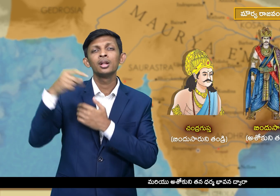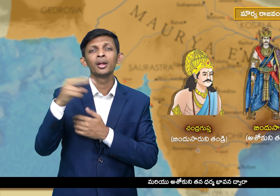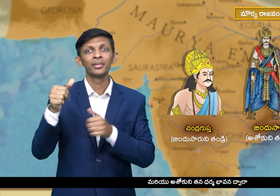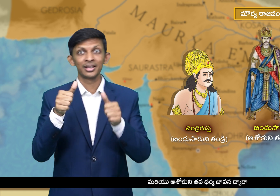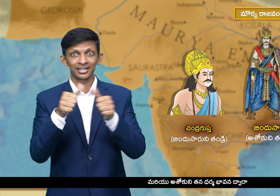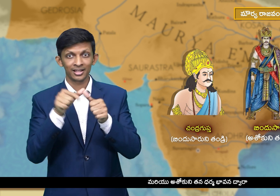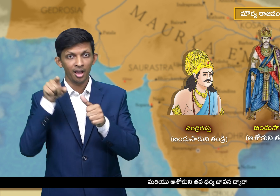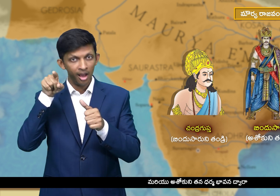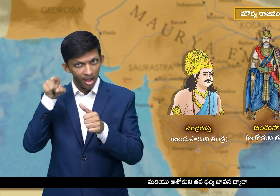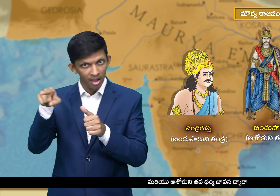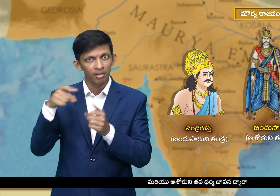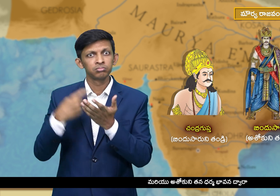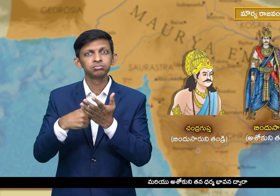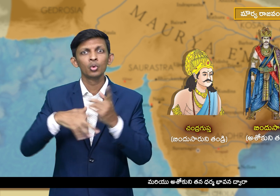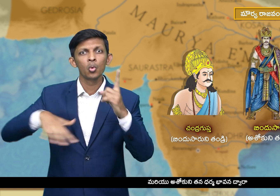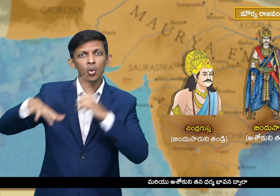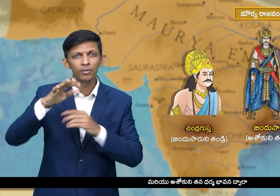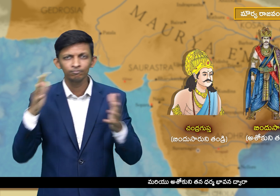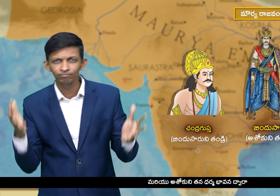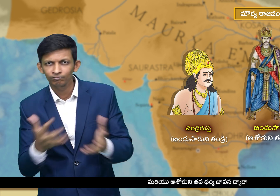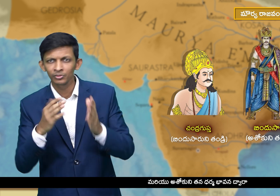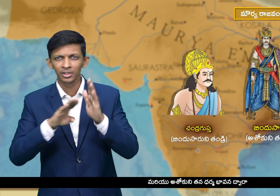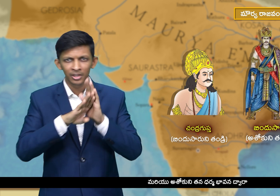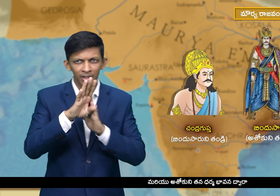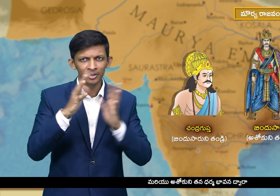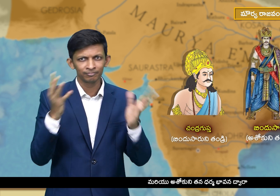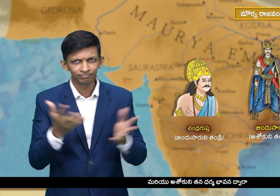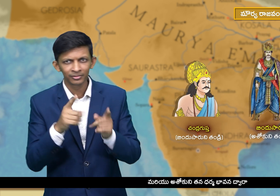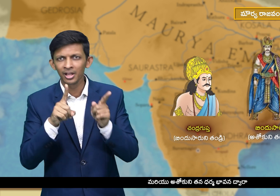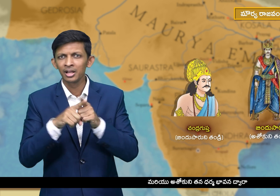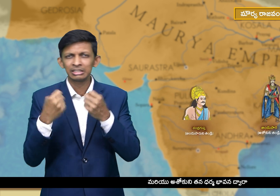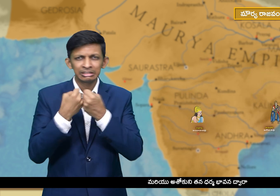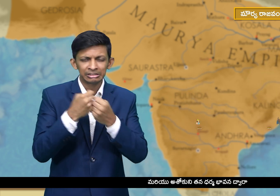మరియు అశోకుని తన ధర్మ భావన ద్వారా